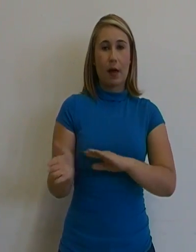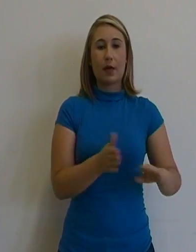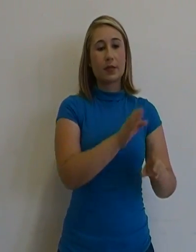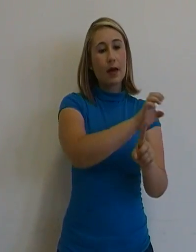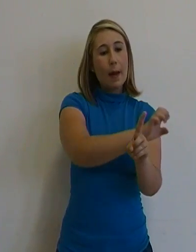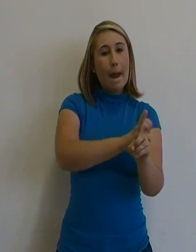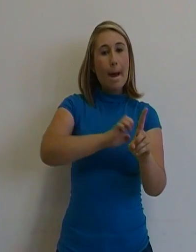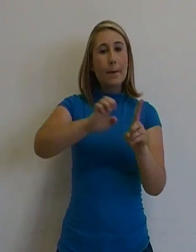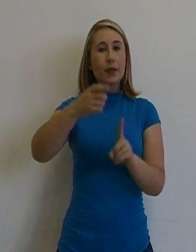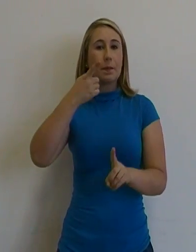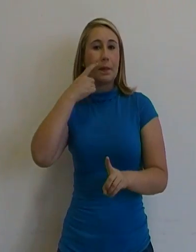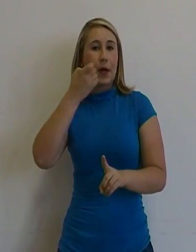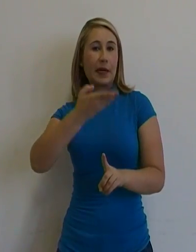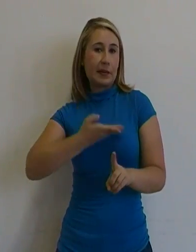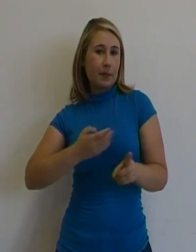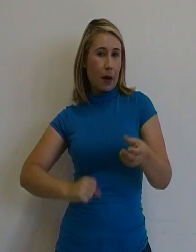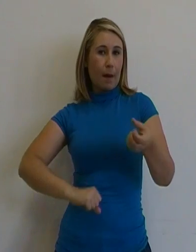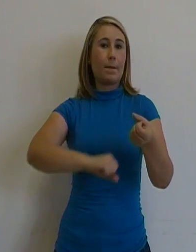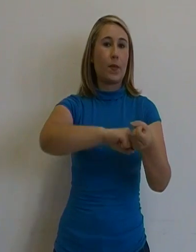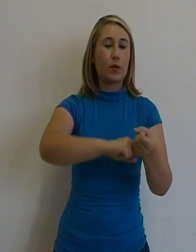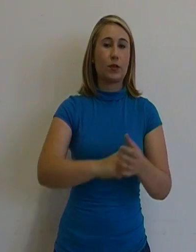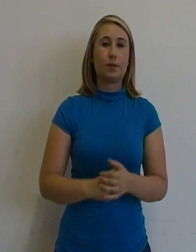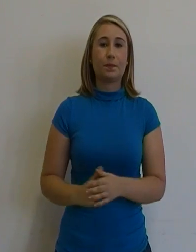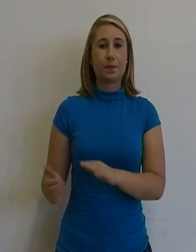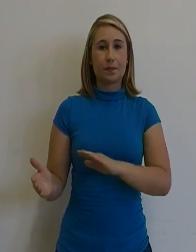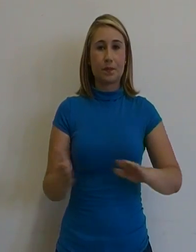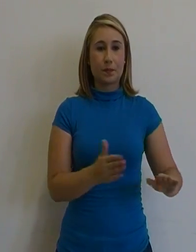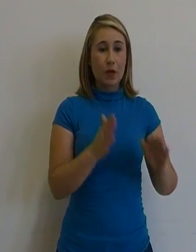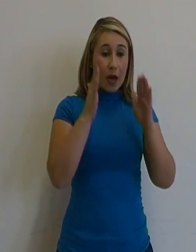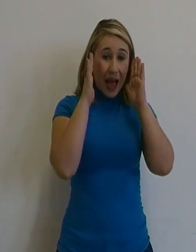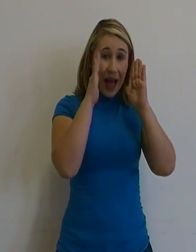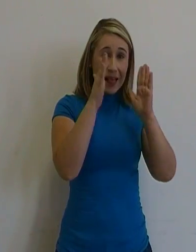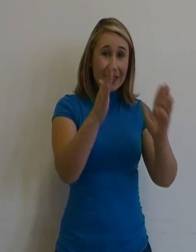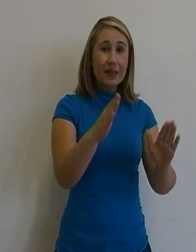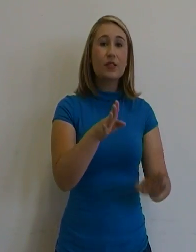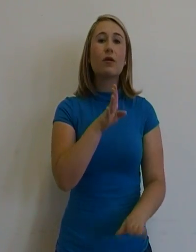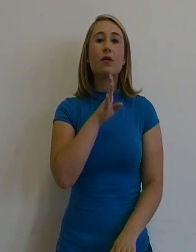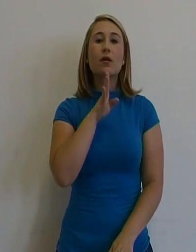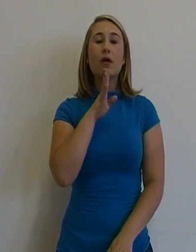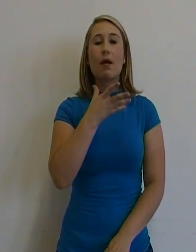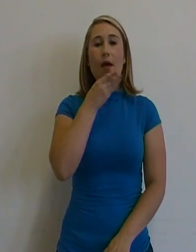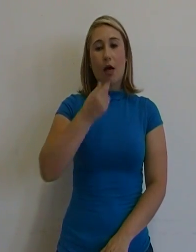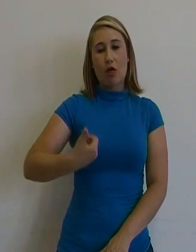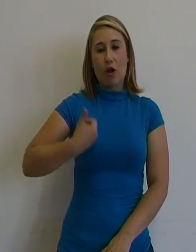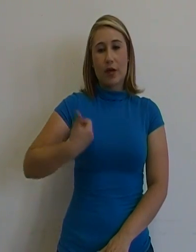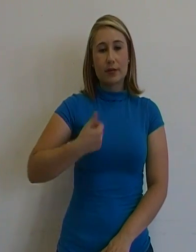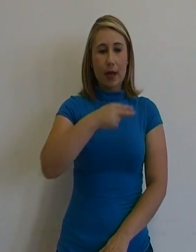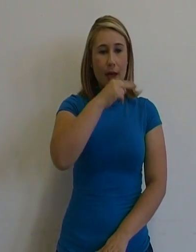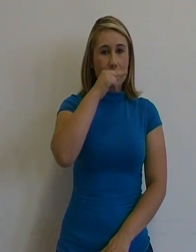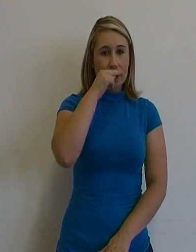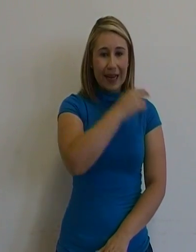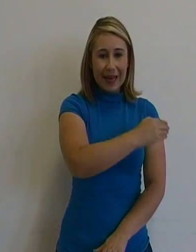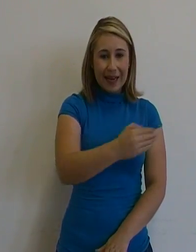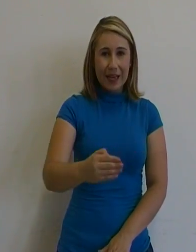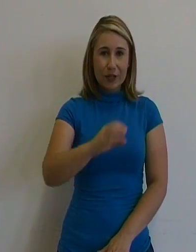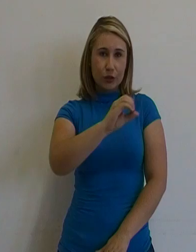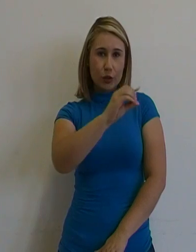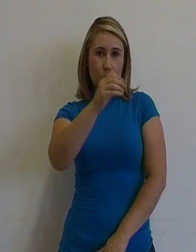Emprendimiento a Cuidadores, Atención a Niños, Niñas y Adolescentes con Discapacidad Intelectual,